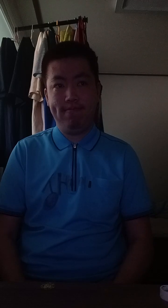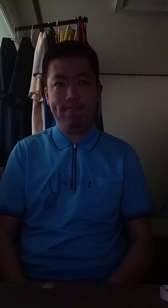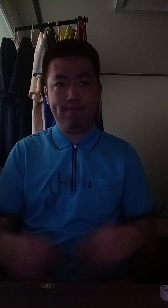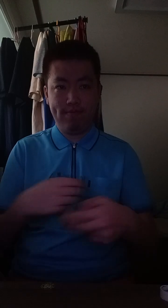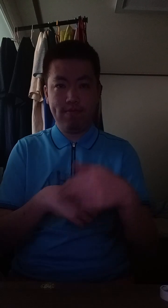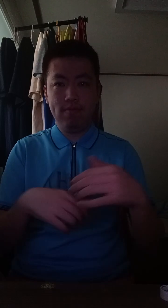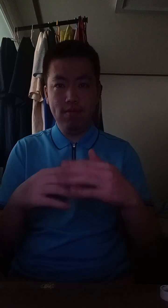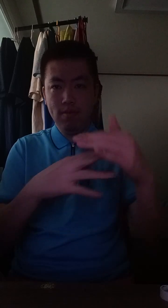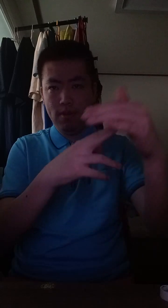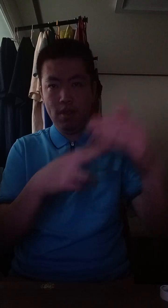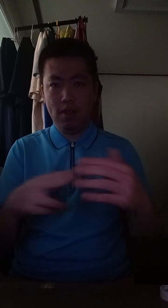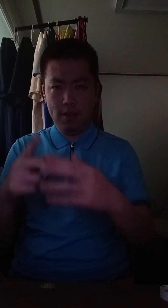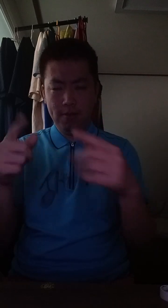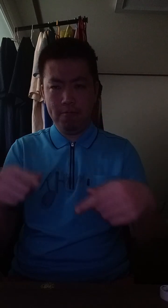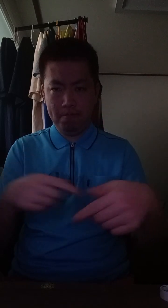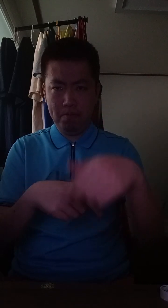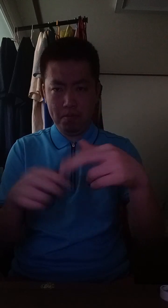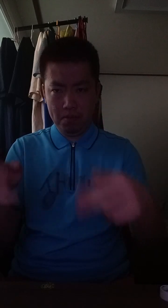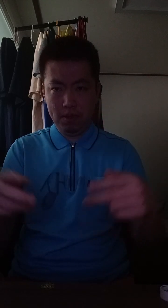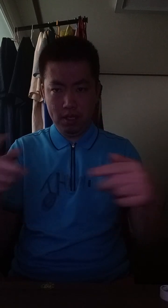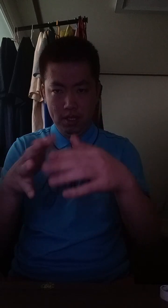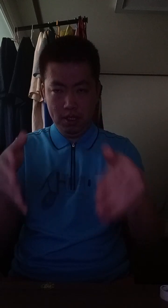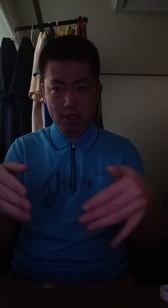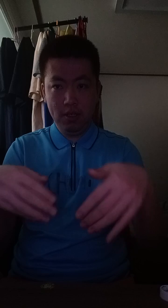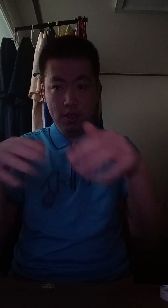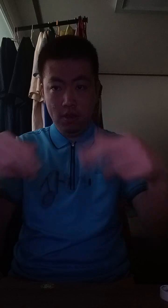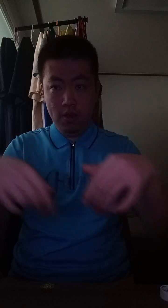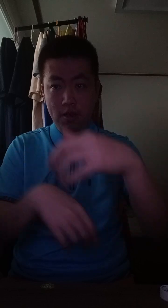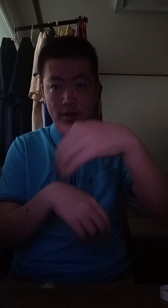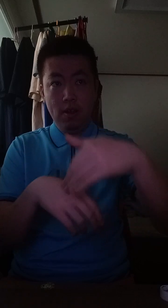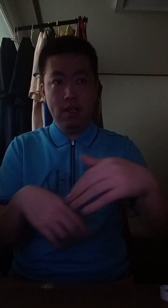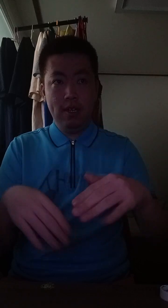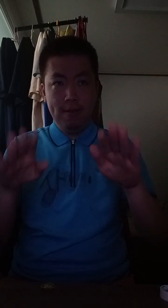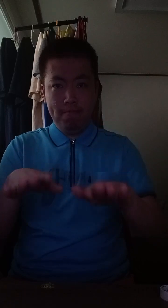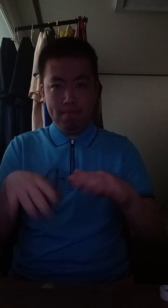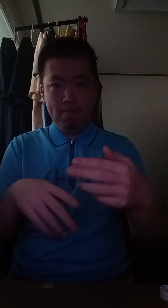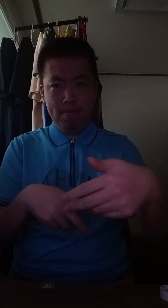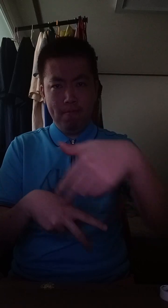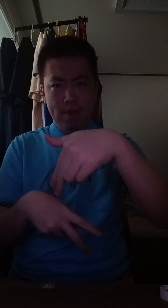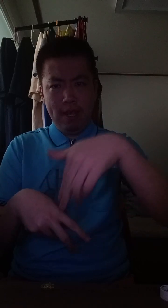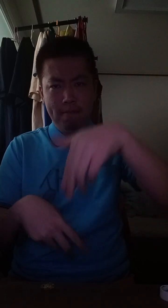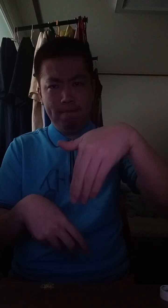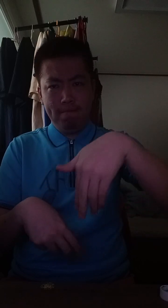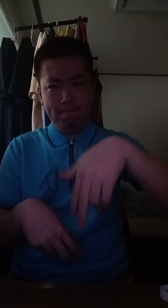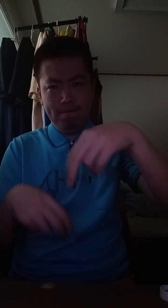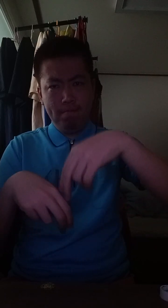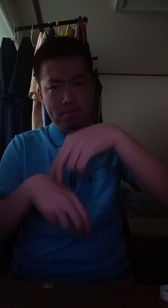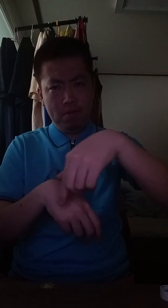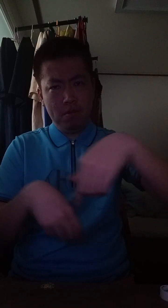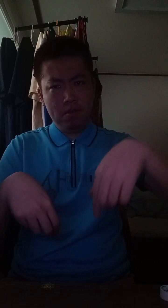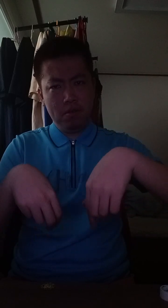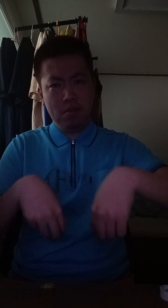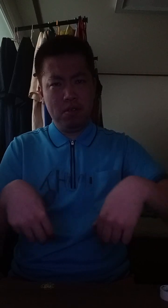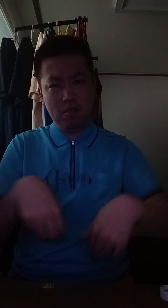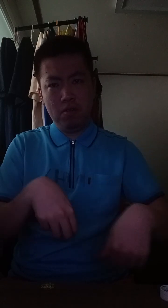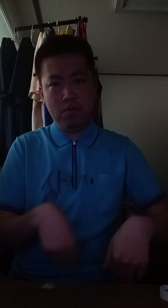지하철 탈 때 승강장과 전동차 사이 간격이 넓어서 발 빠짐 위험이 있는 곳이 적지 않습니다. 특히